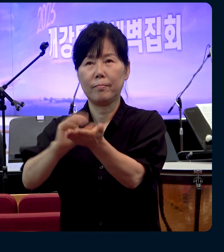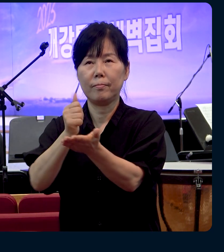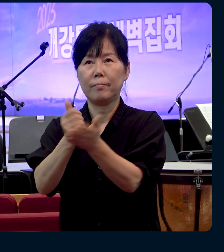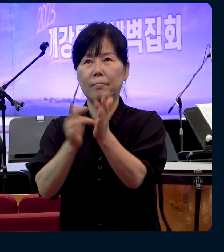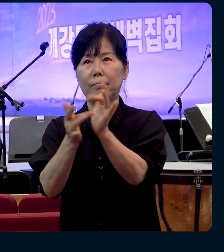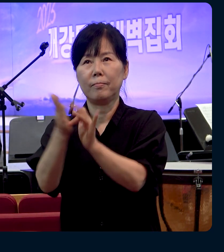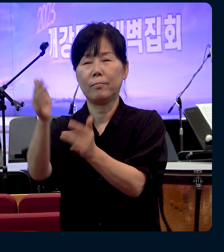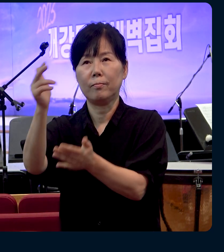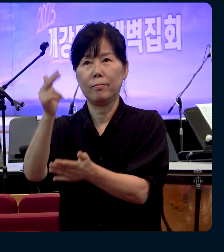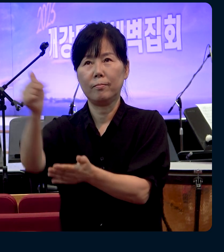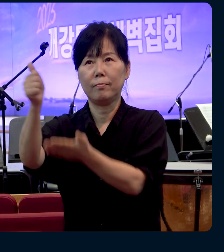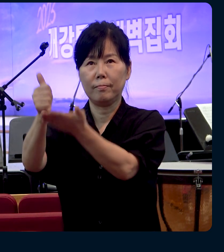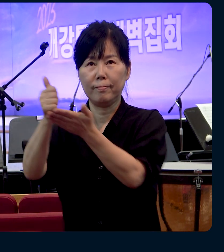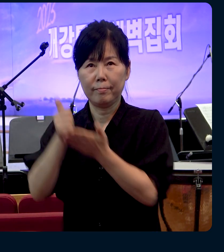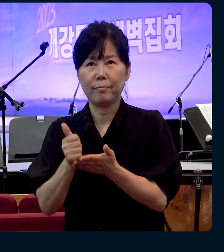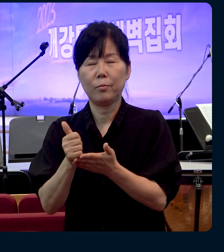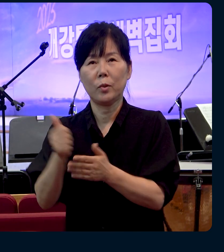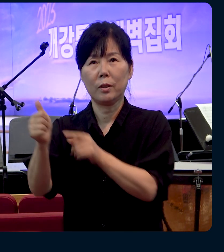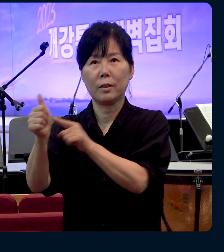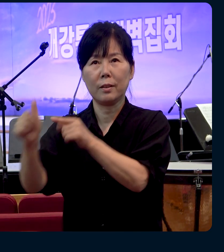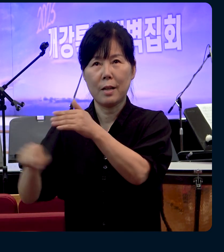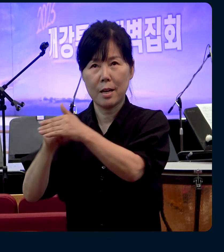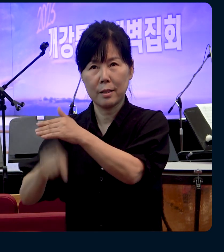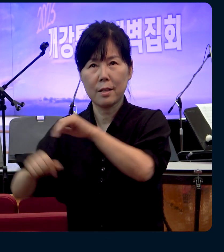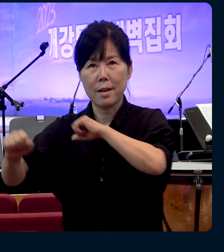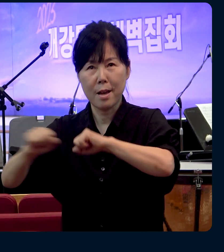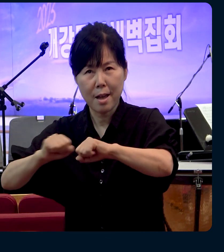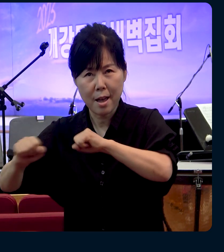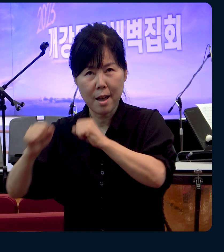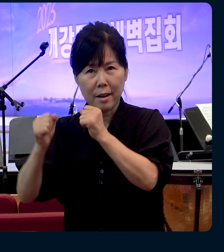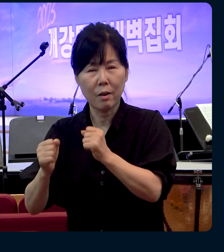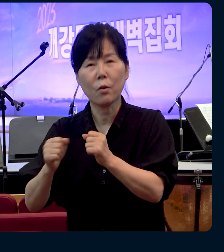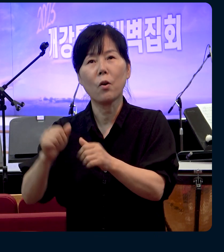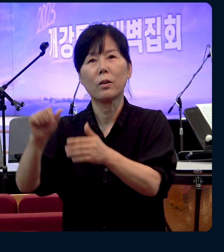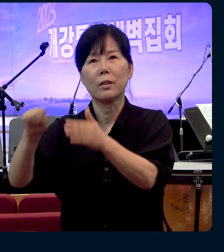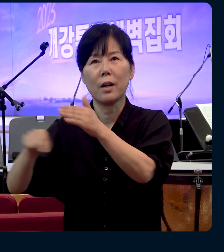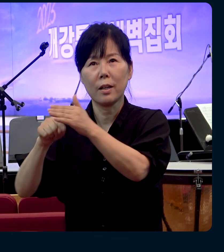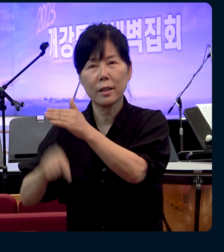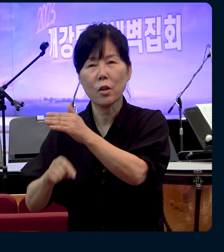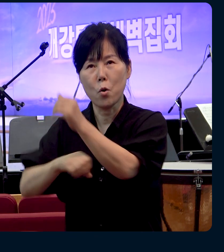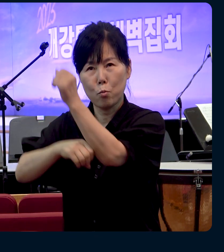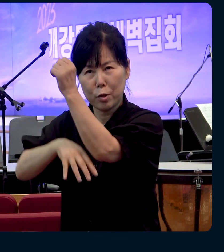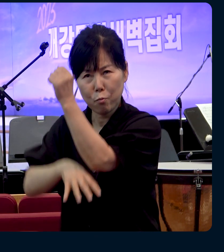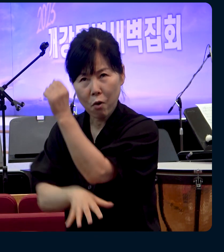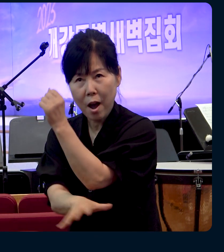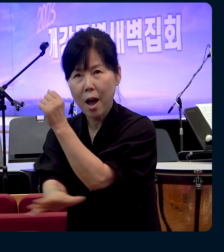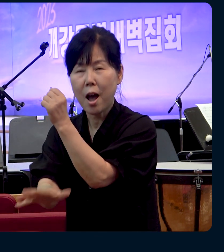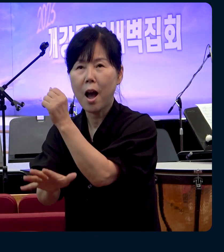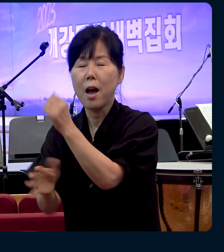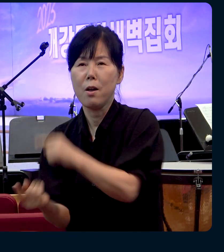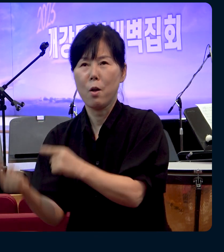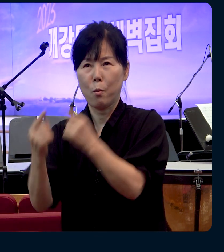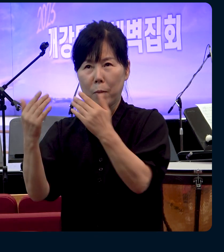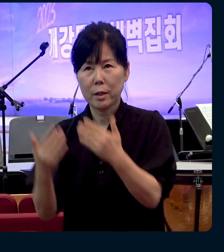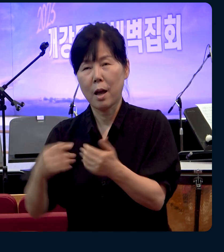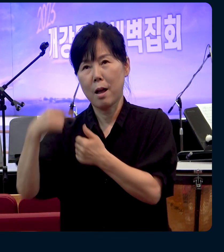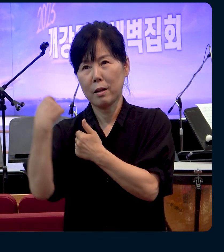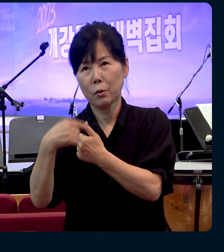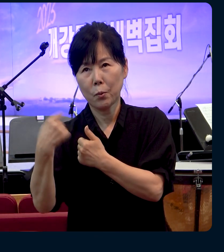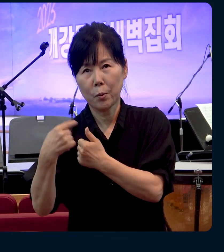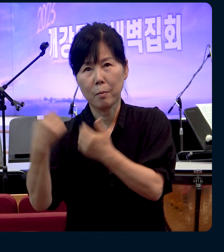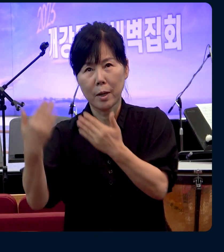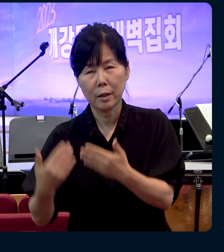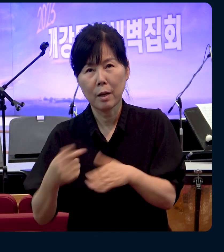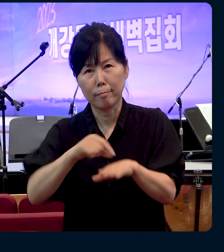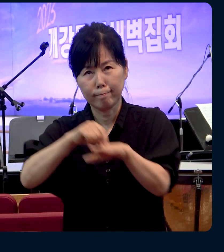그리스도 예수를 주로 받았으니 그 안에서 행하되 그 안에 뿌리를 박으며 세움을 받아 교훈을 받은 대로